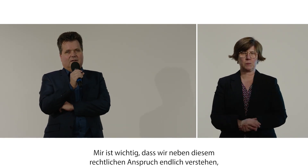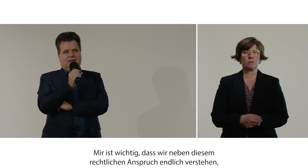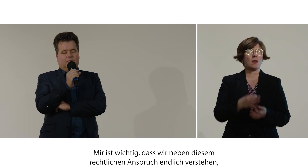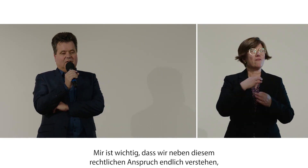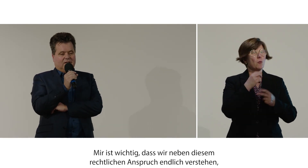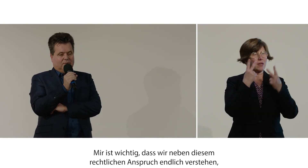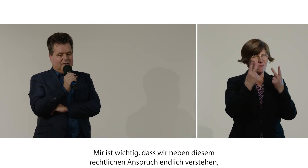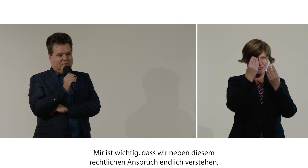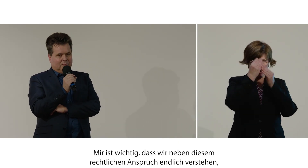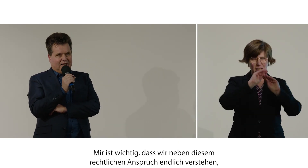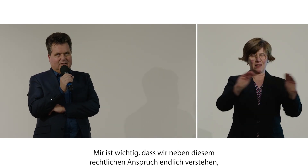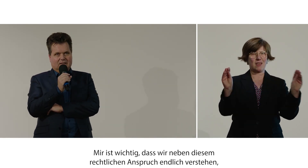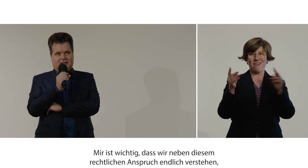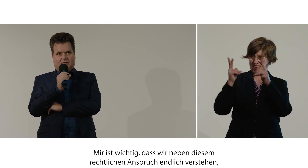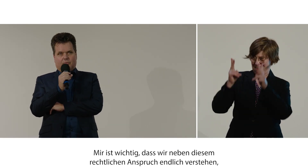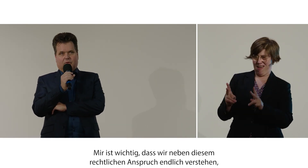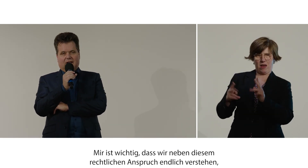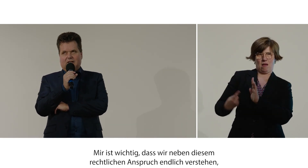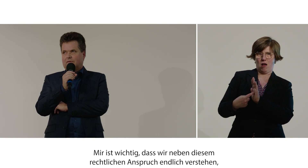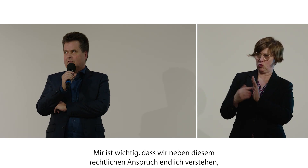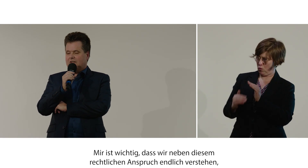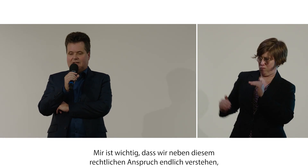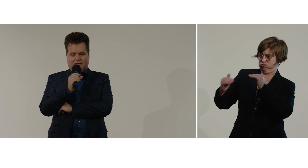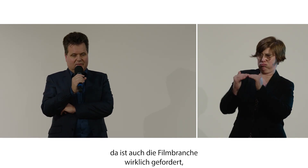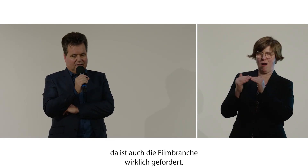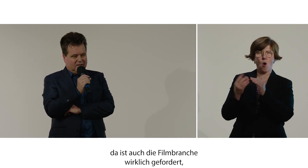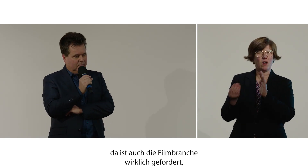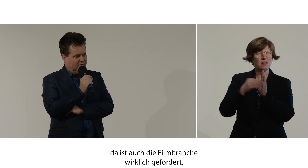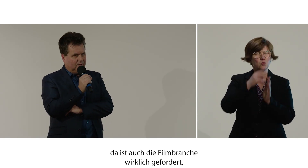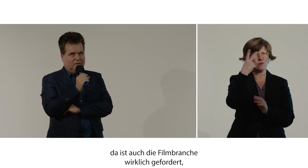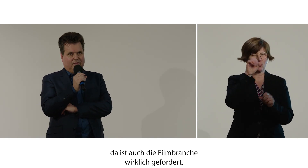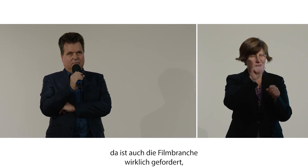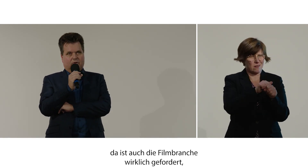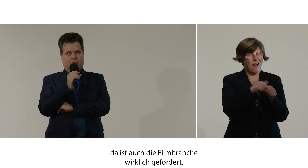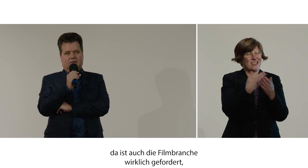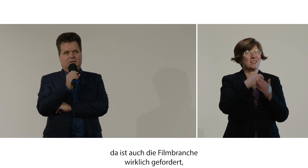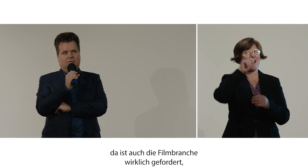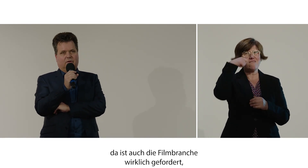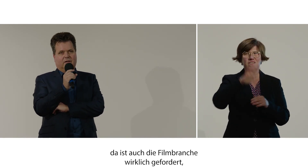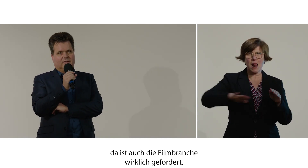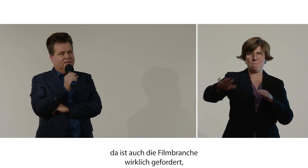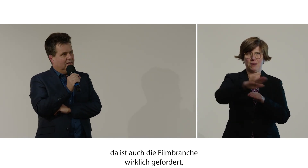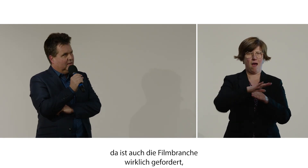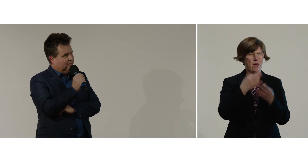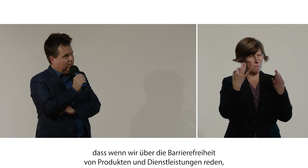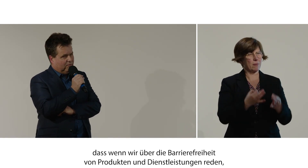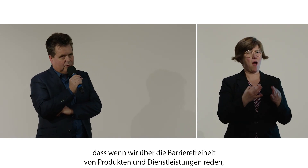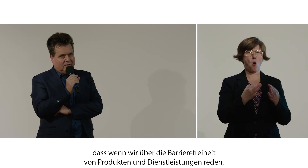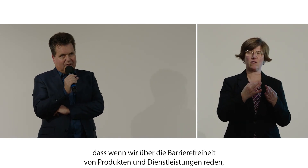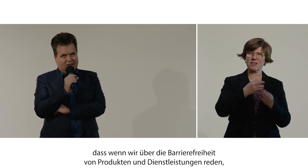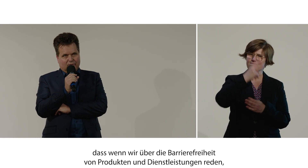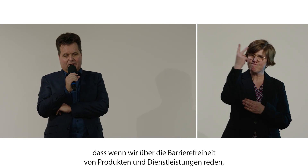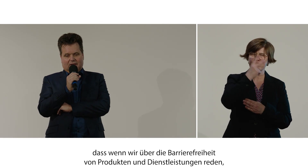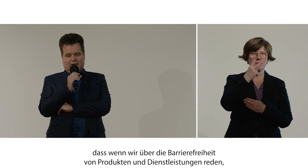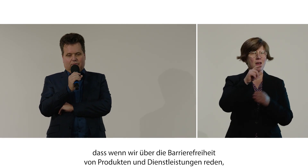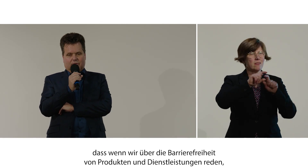ist wichtig, meine Damen und Herren, dass wir neben diesem rechtlichen Anspruch endlich verstehen, und daher, glaube ich, ist auch die Filmbranche wirklich gefordert, dass wenn wir